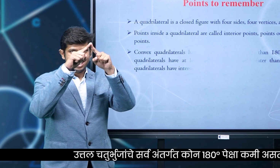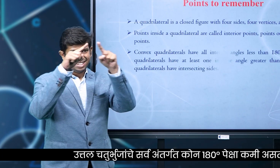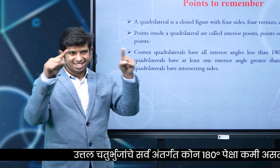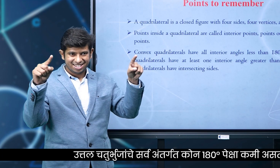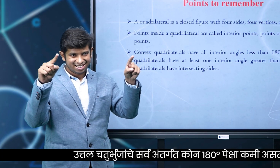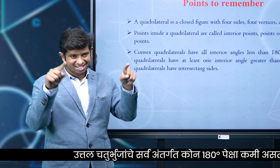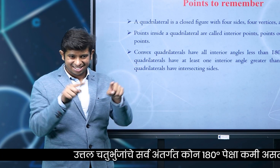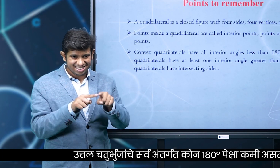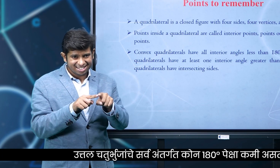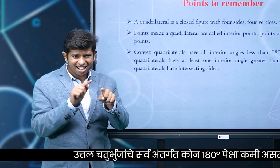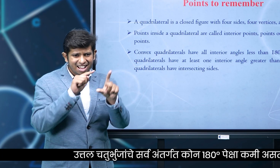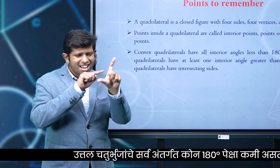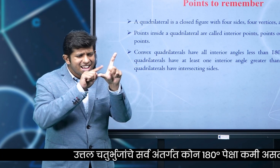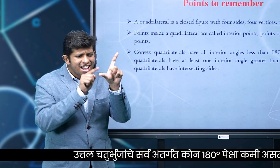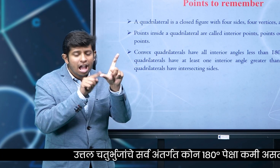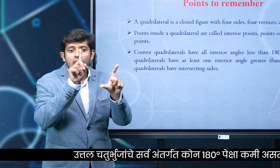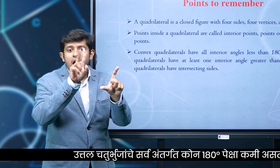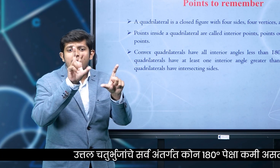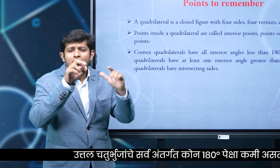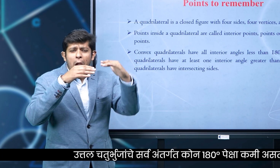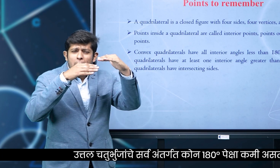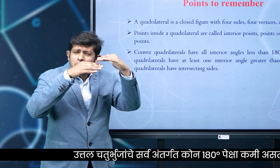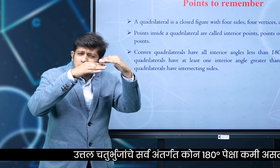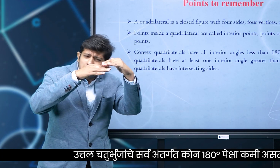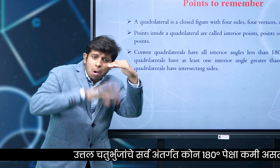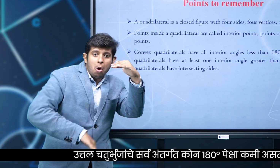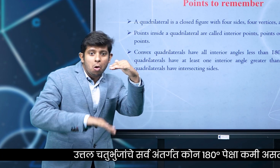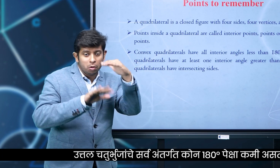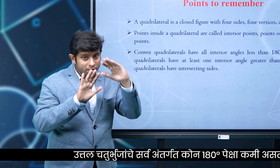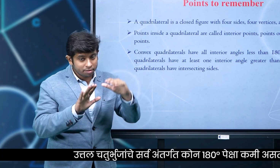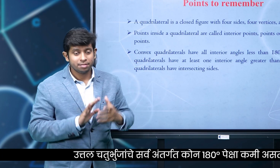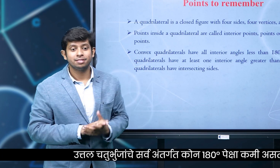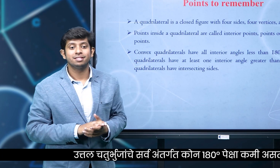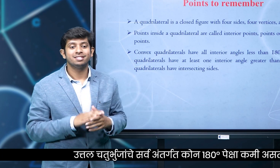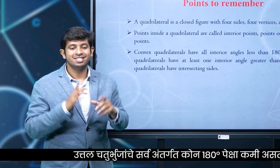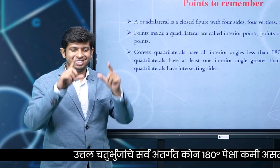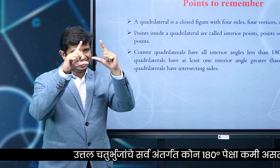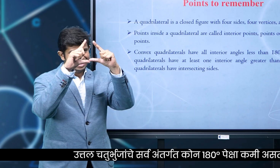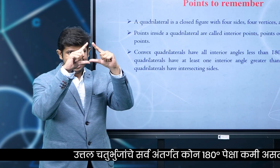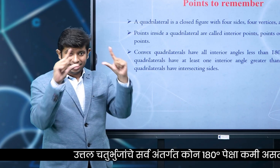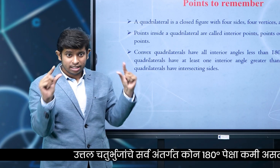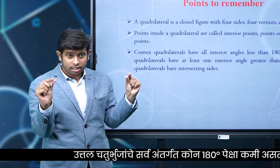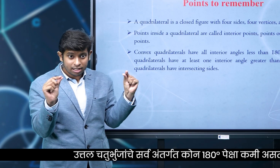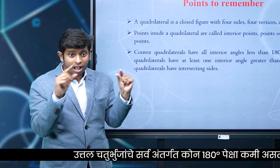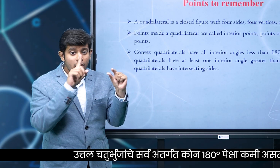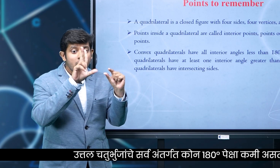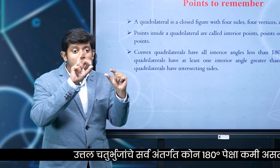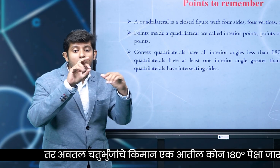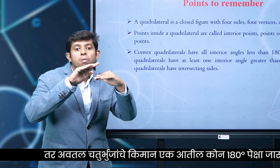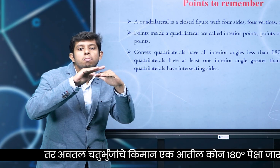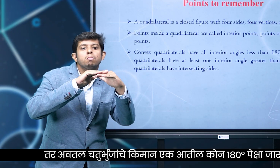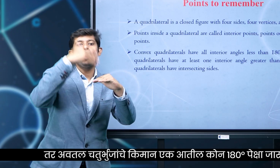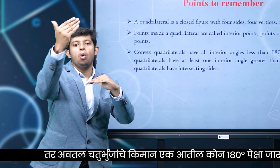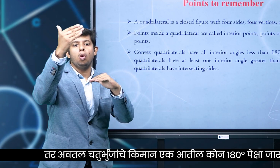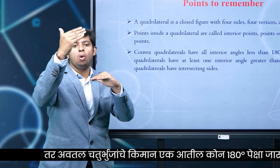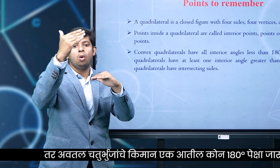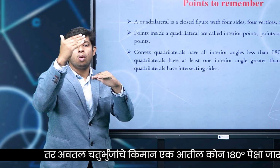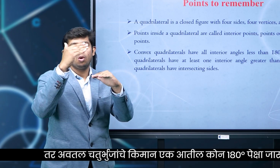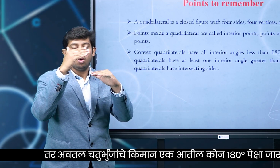उत्तरील चतुर्भुजे सर्व अंतर्गत कोन अँगल 180 डिग्रीज पेक्षा कमी असतात, तर अवतल चतुर्भुजाचे